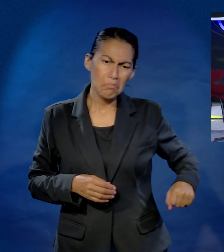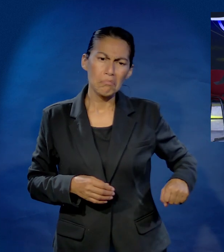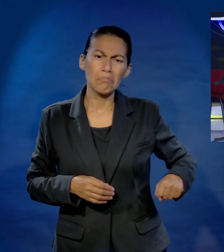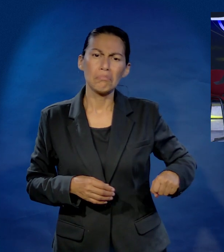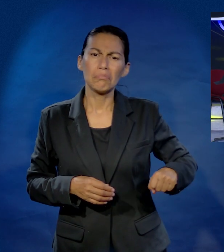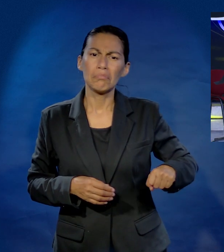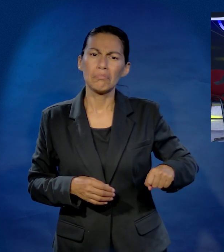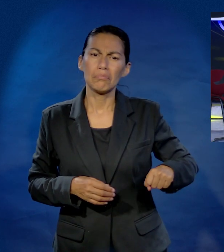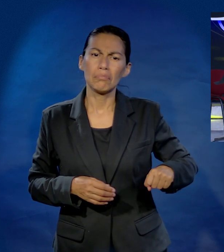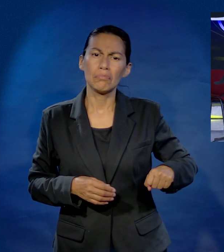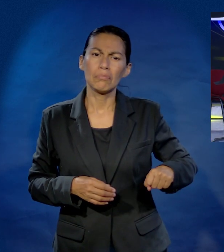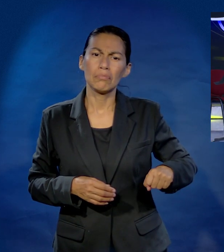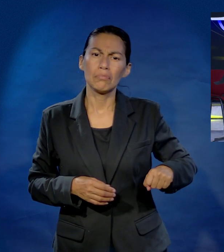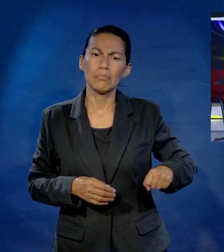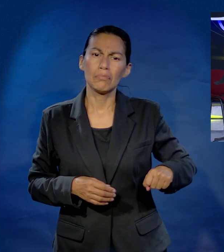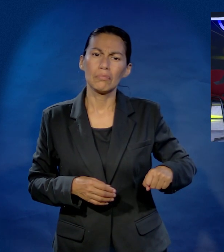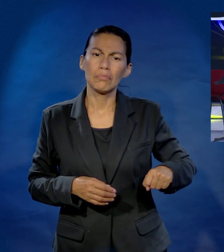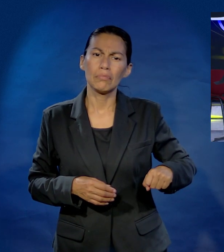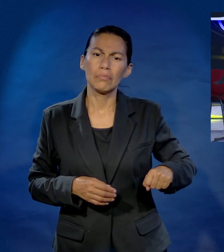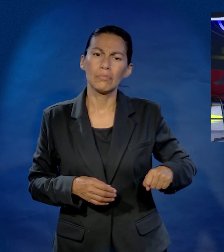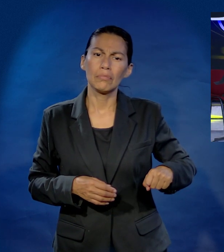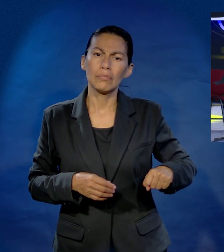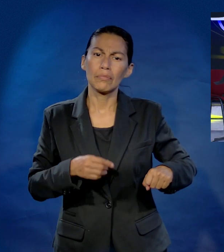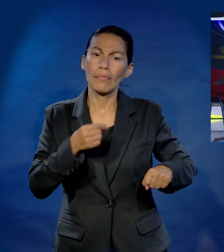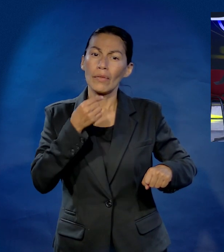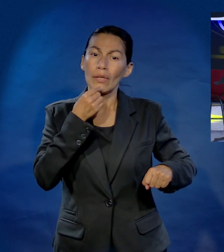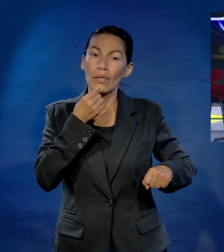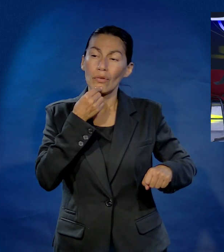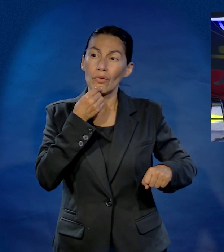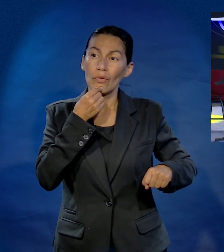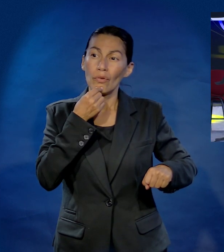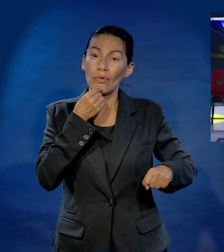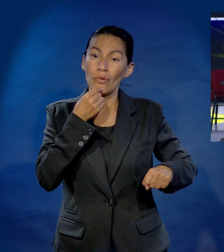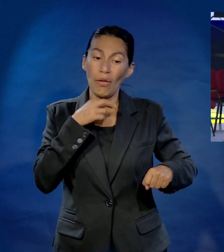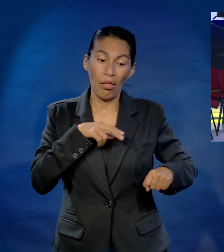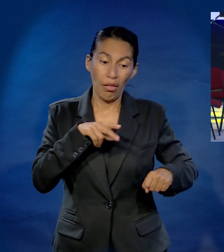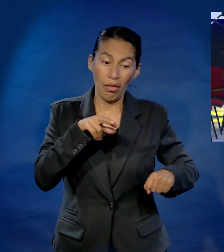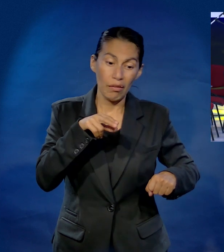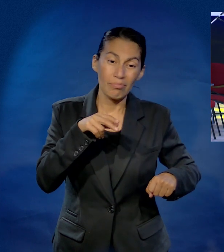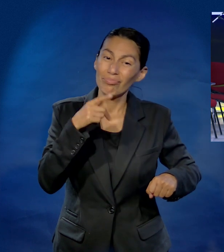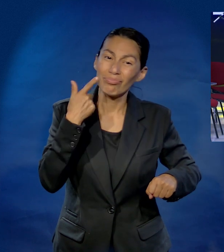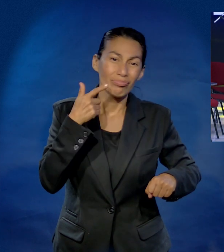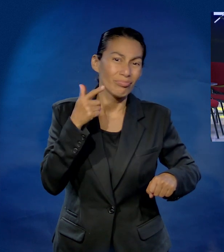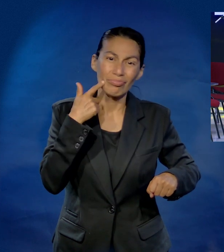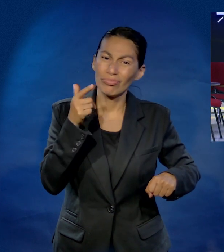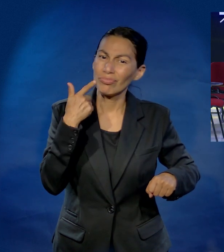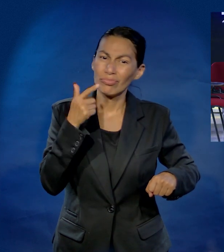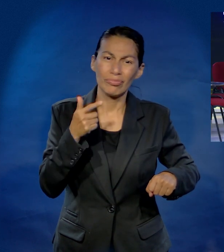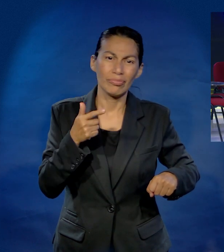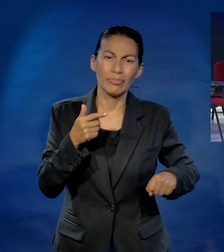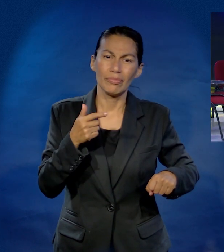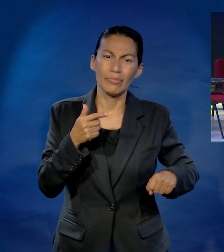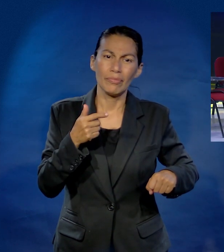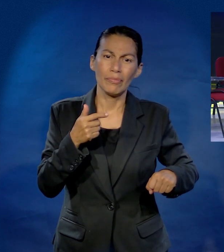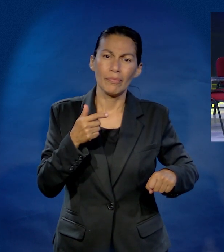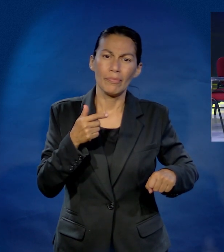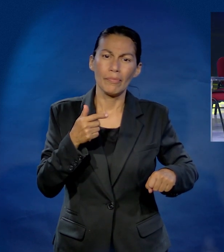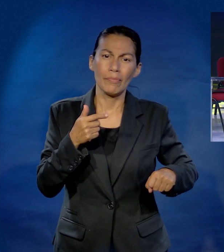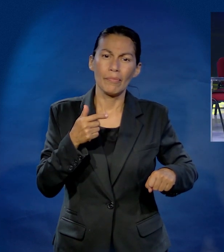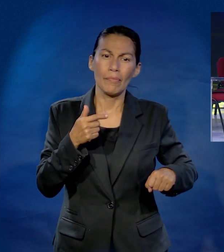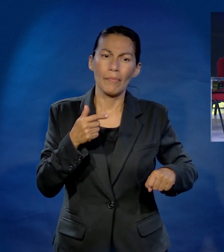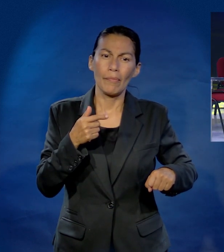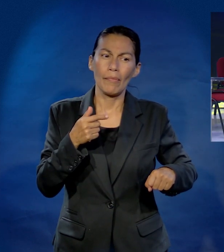que no veía. La mamá lo llevaba de la mano,